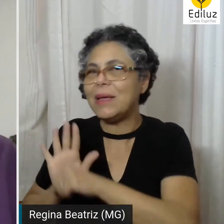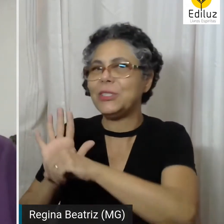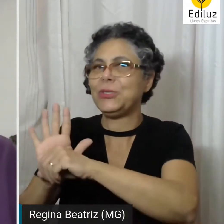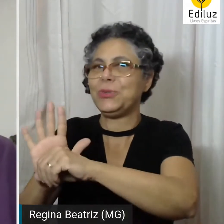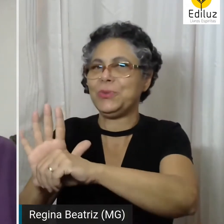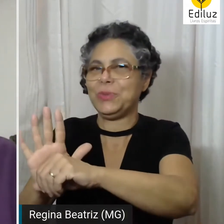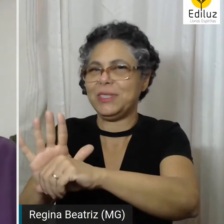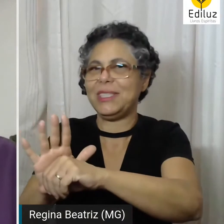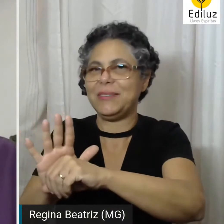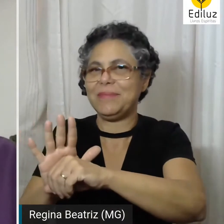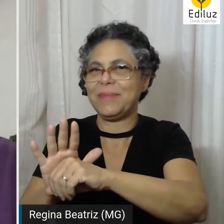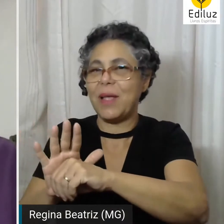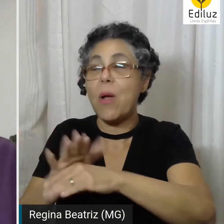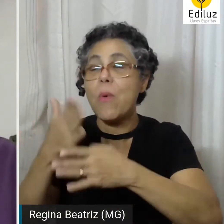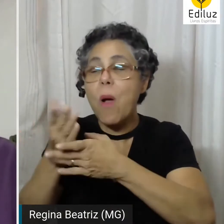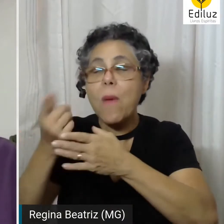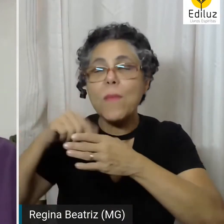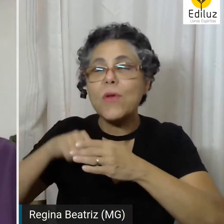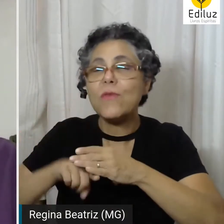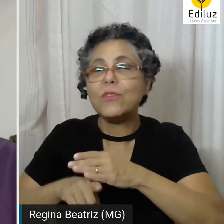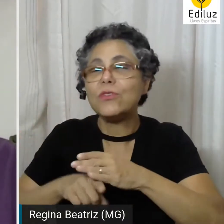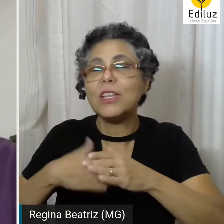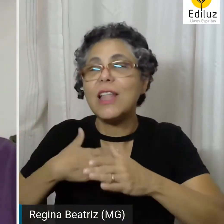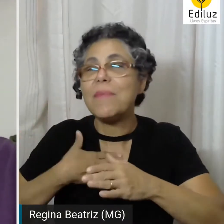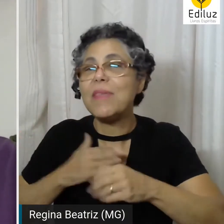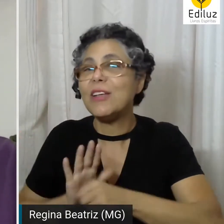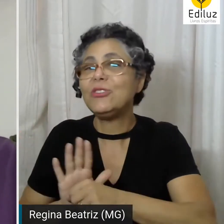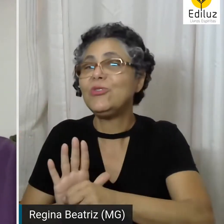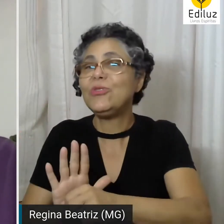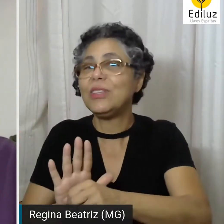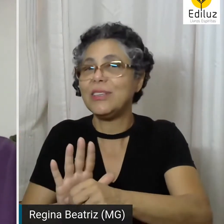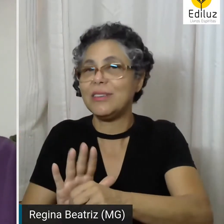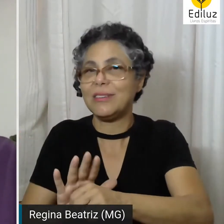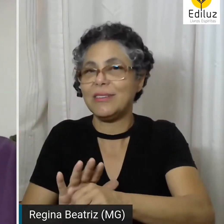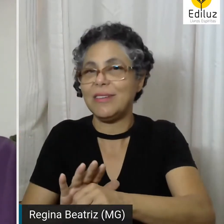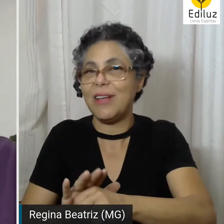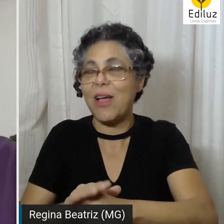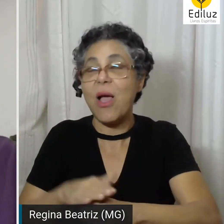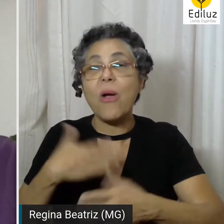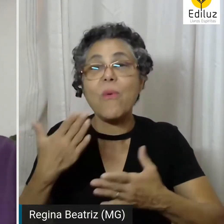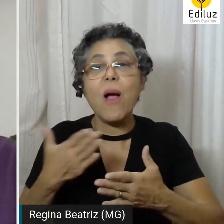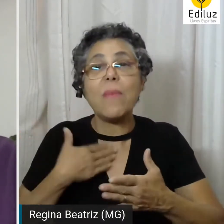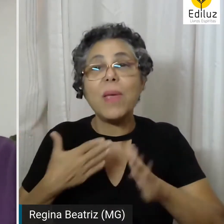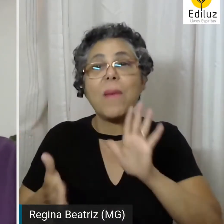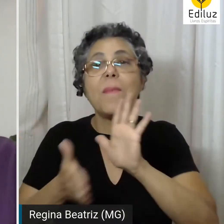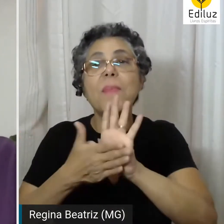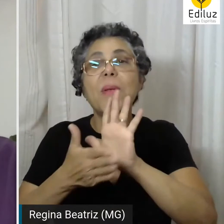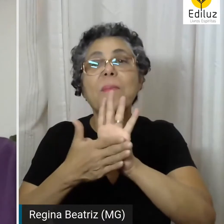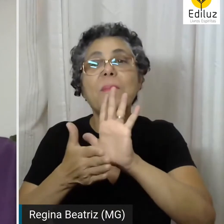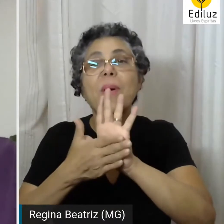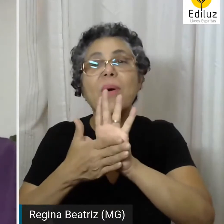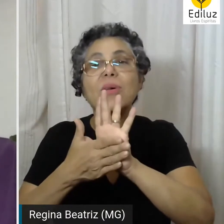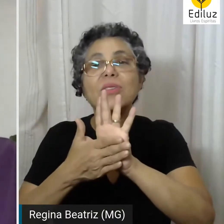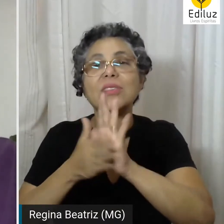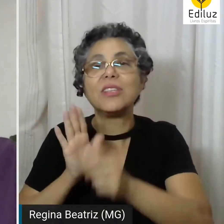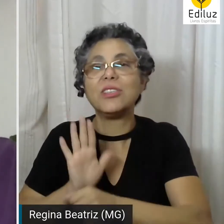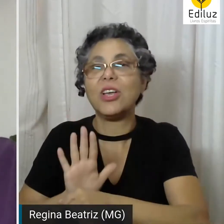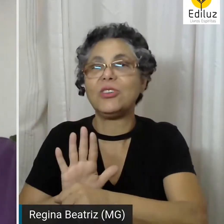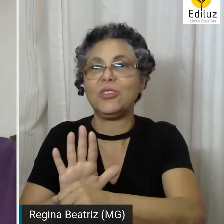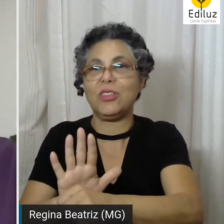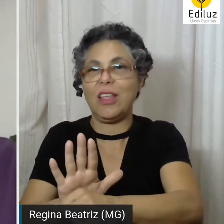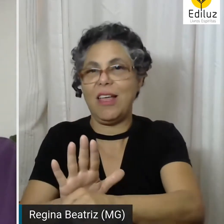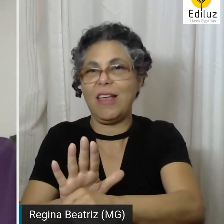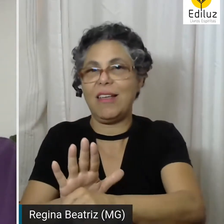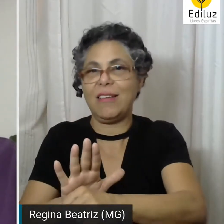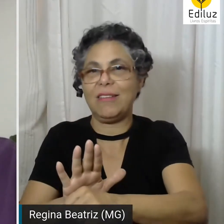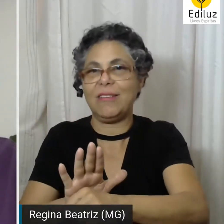Que profundidade a minha ajuda está chegando? Qual é o propósito da minha ajuda ou do meu movimento em